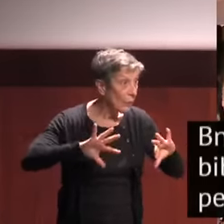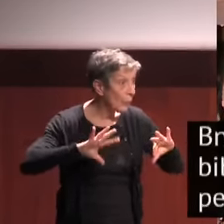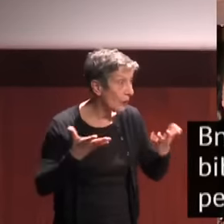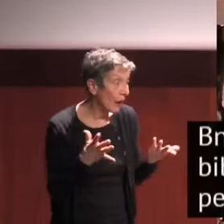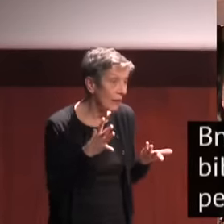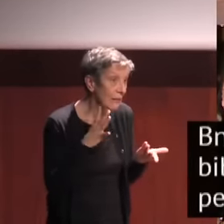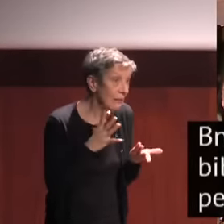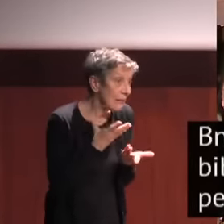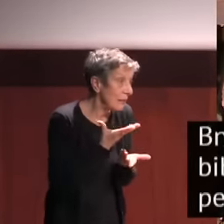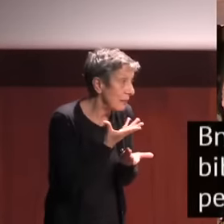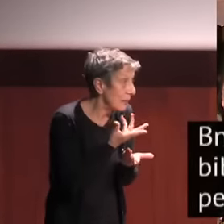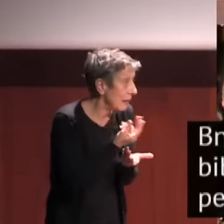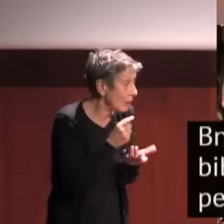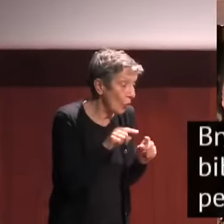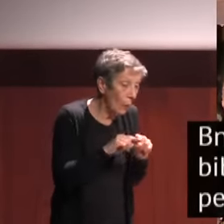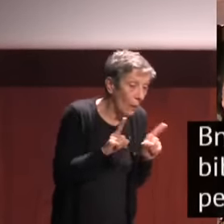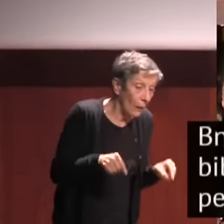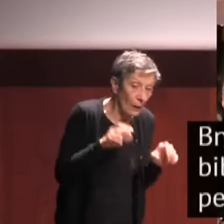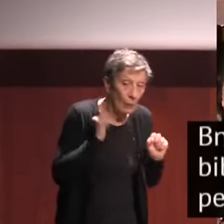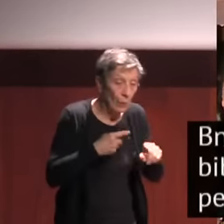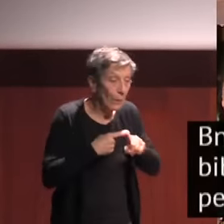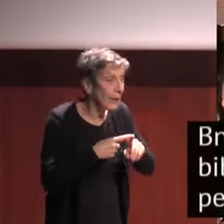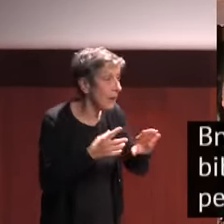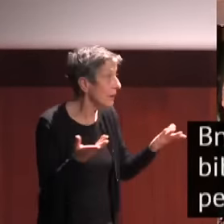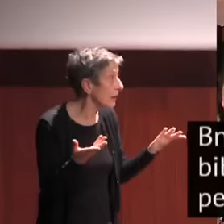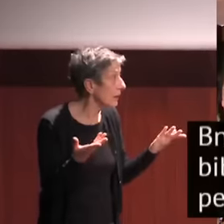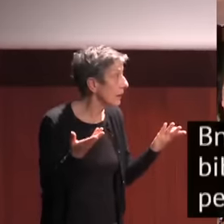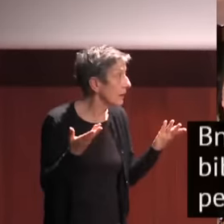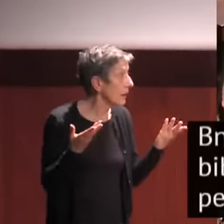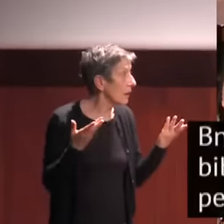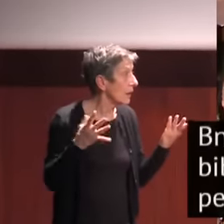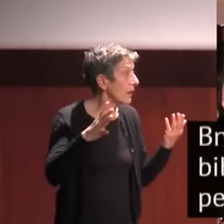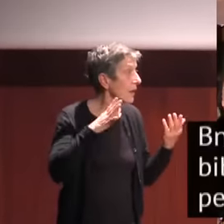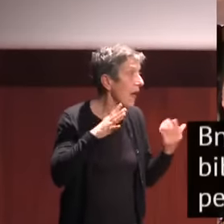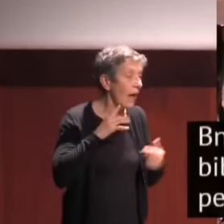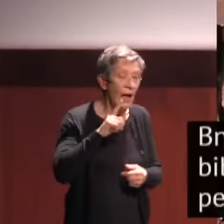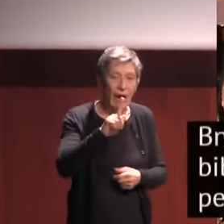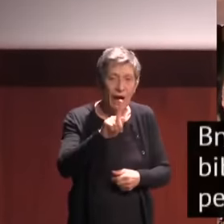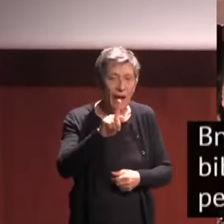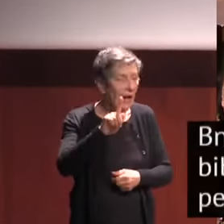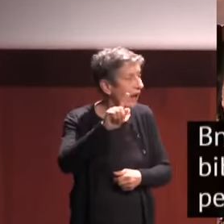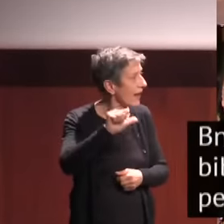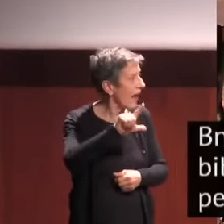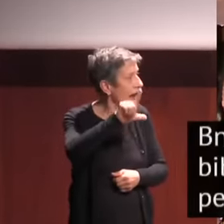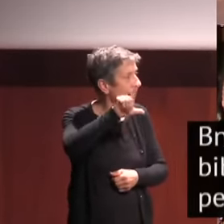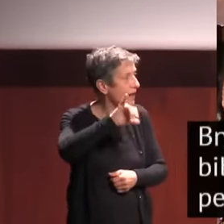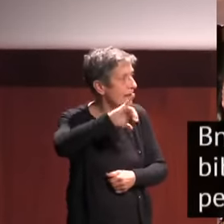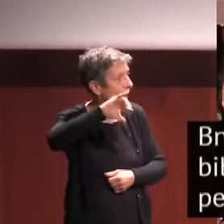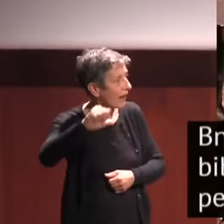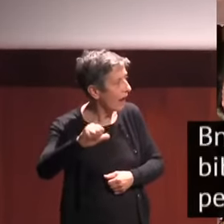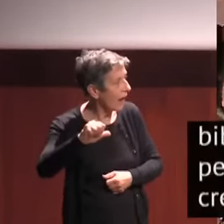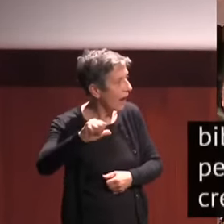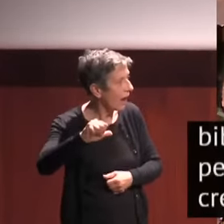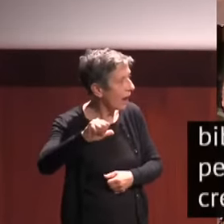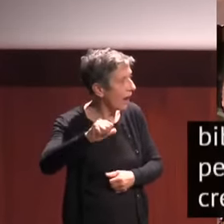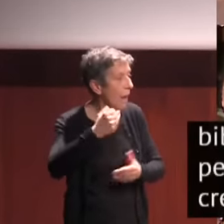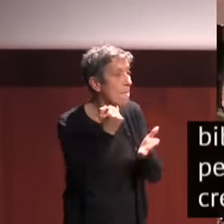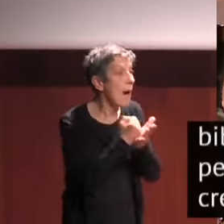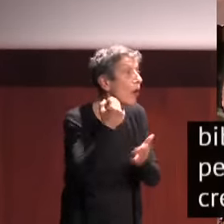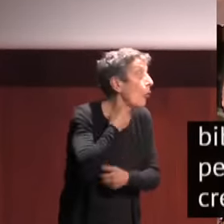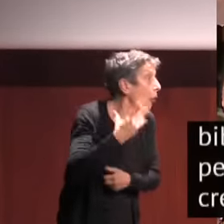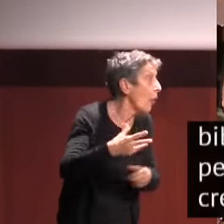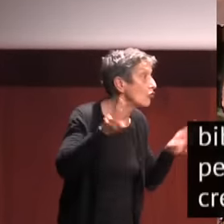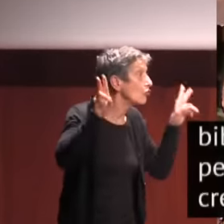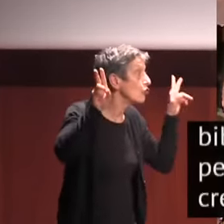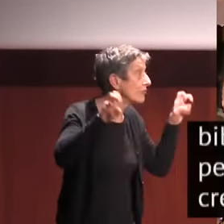partager, ou il y a peut-être en tout cas ce qu'on appelle un Gallica marque blanche. Alors comment définir pour les interprètes un Gallica marque blanche?